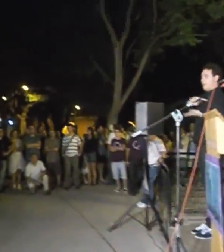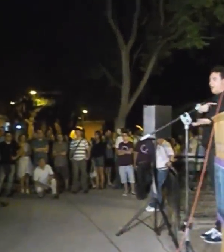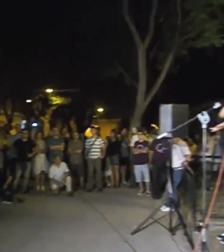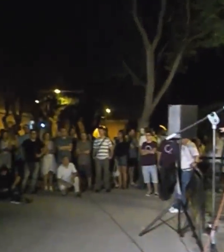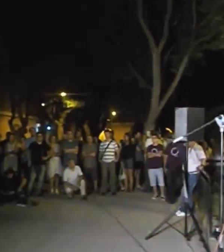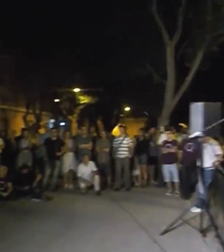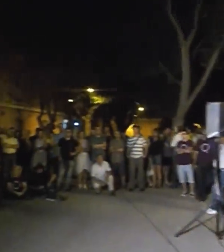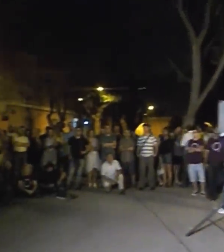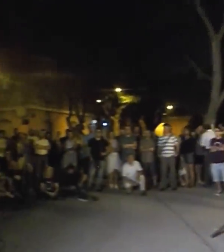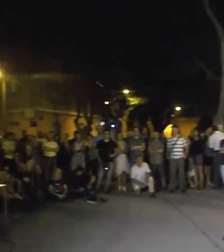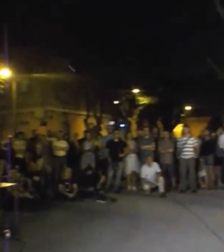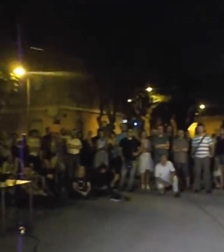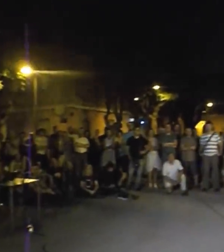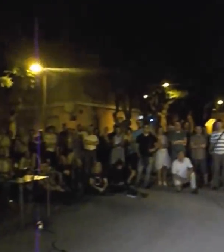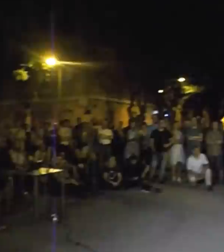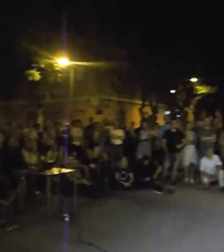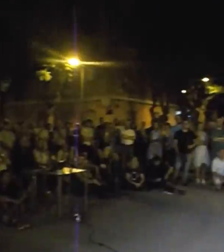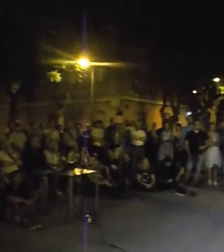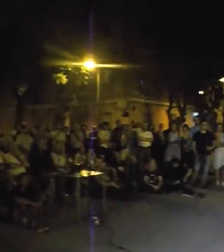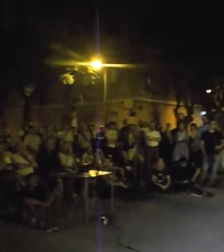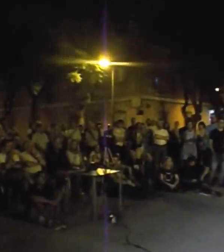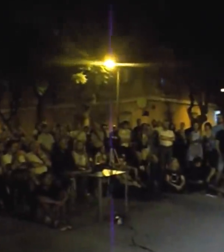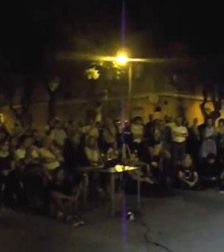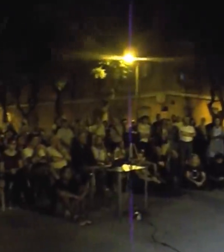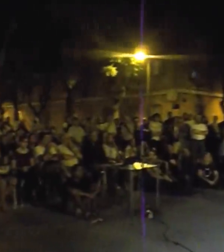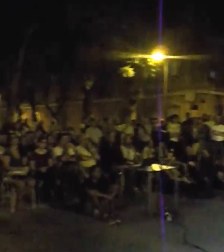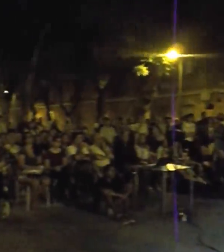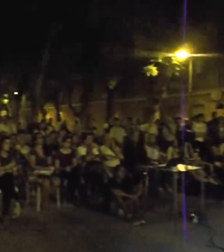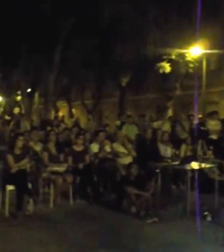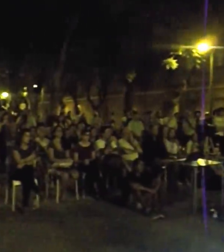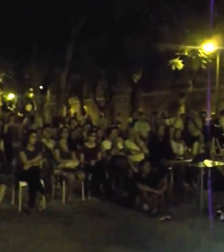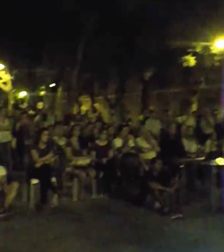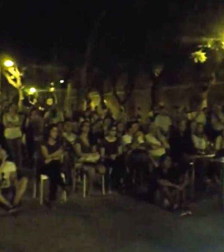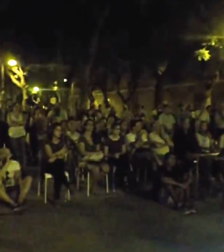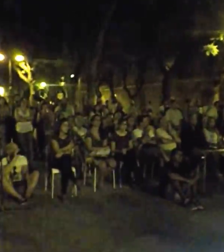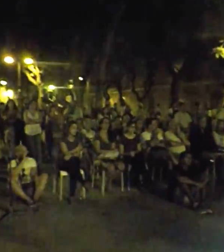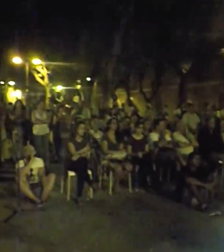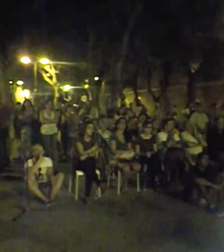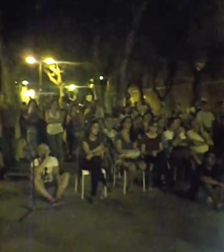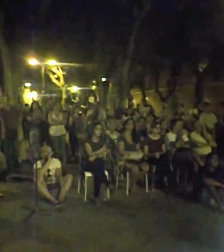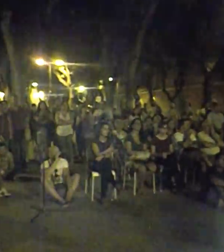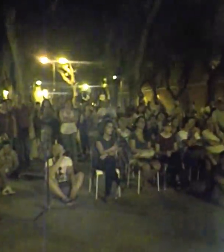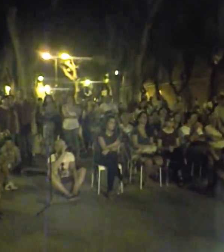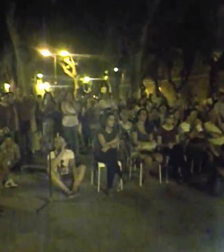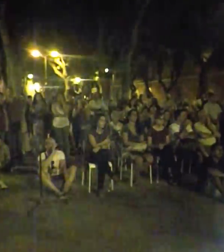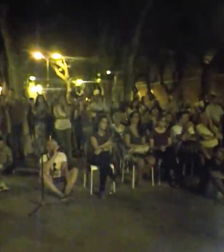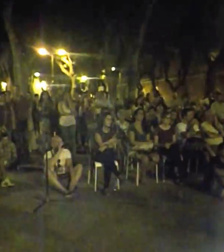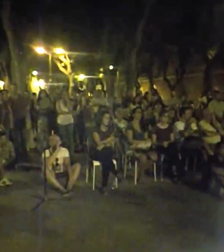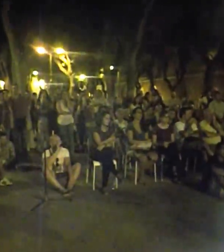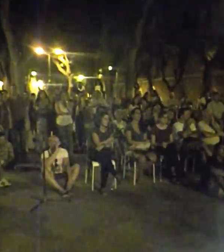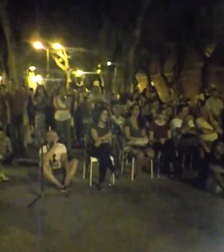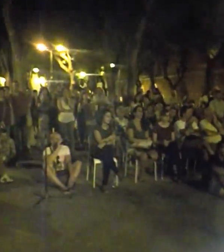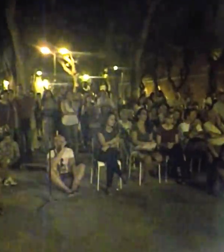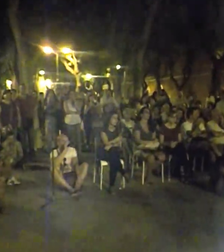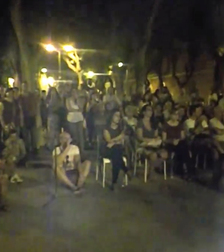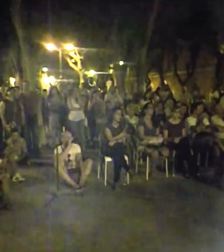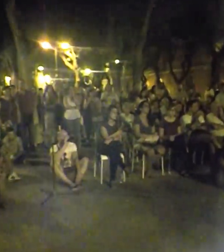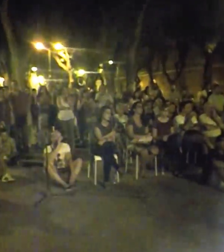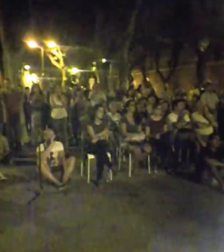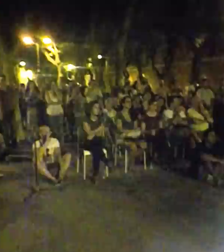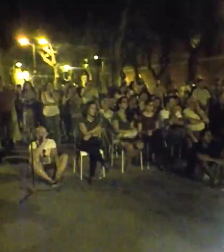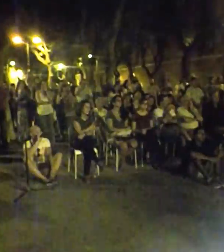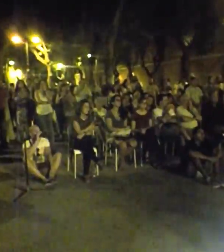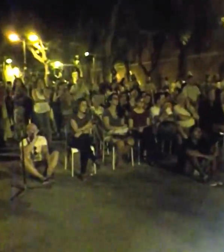pagando es una es una forma de vender la soberanía de los estados y de cargarse la Democracia porque ya no vamos a ser libres de decidir